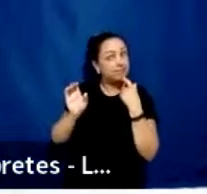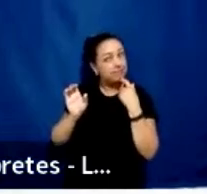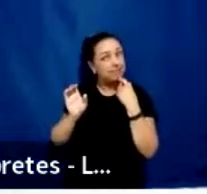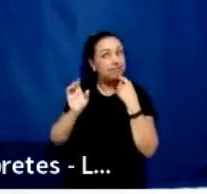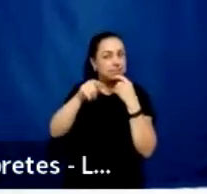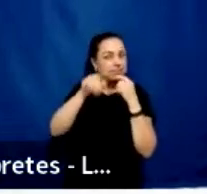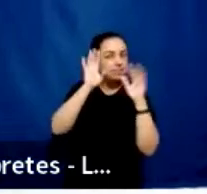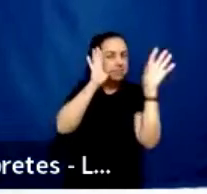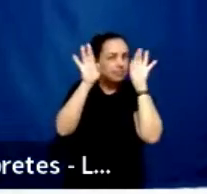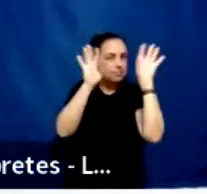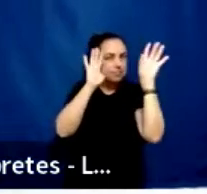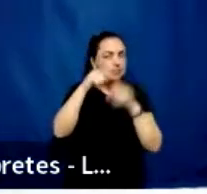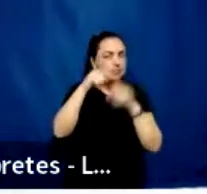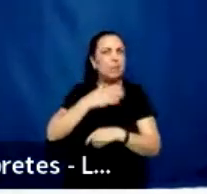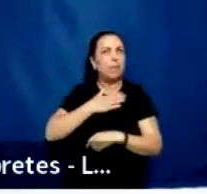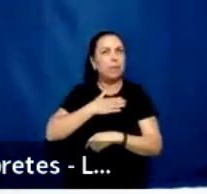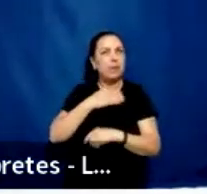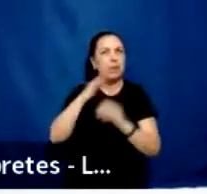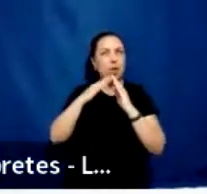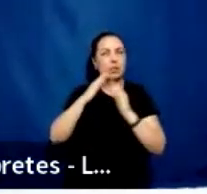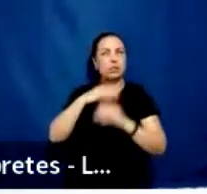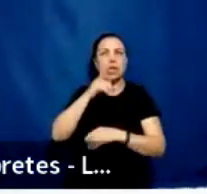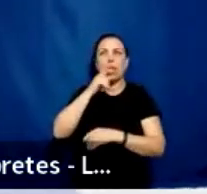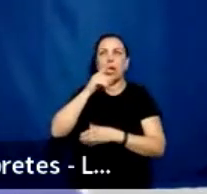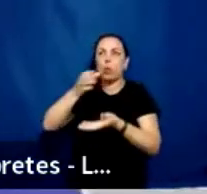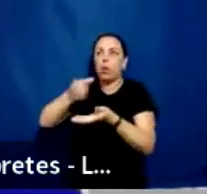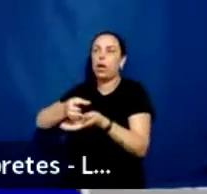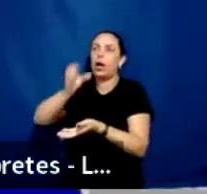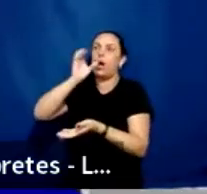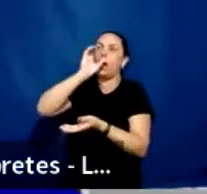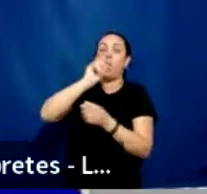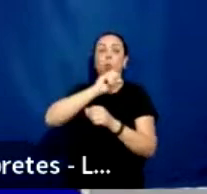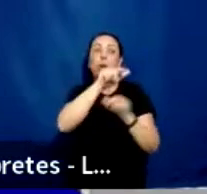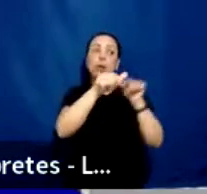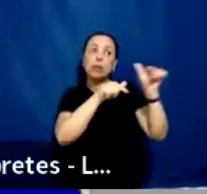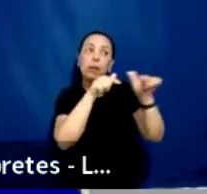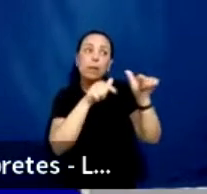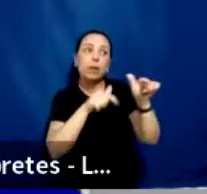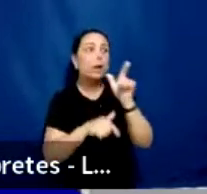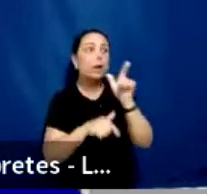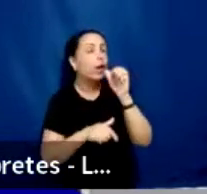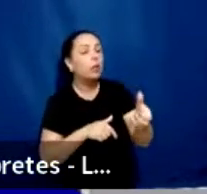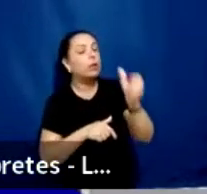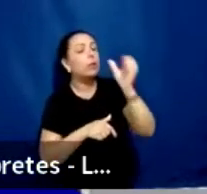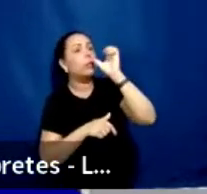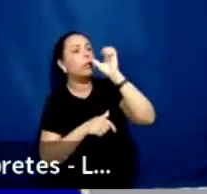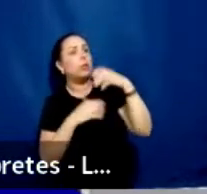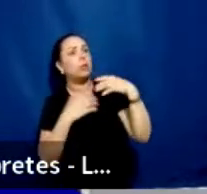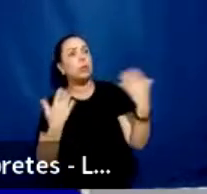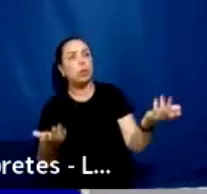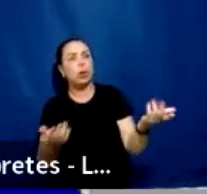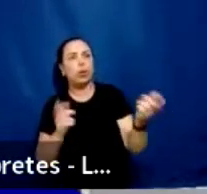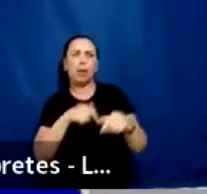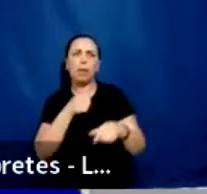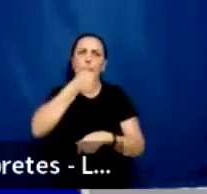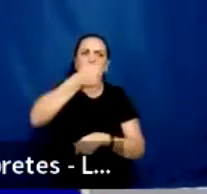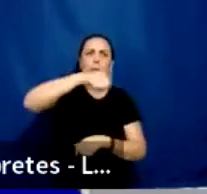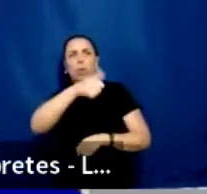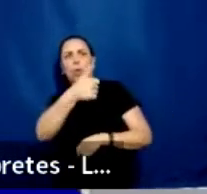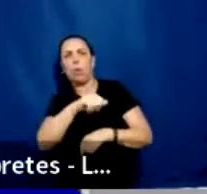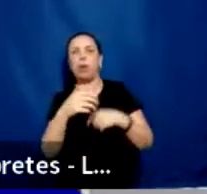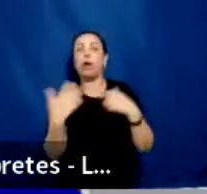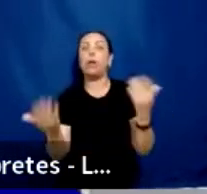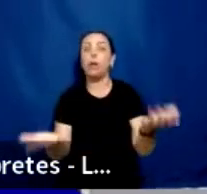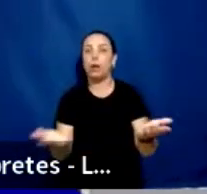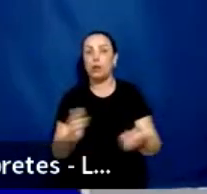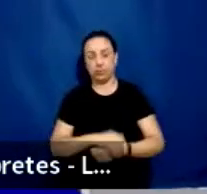que a minha água é de qualidade? Olha só o que o Dr. Lair Ribeiro, ele fala sobre isso, que a